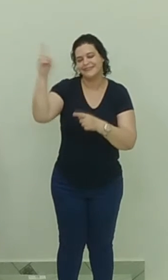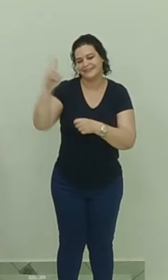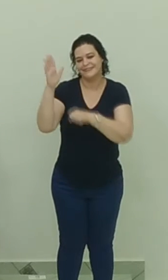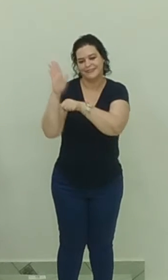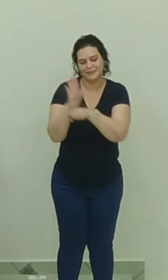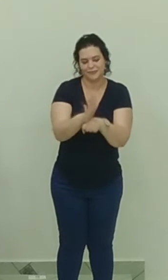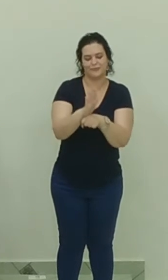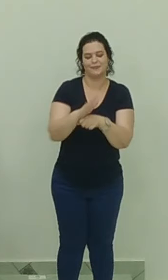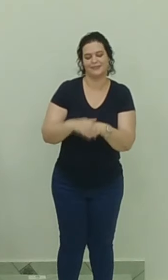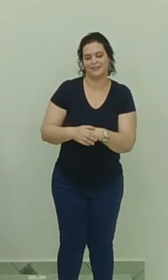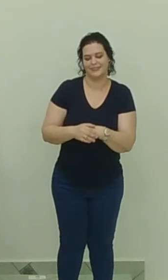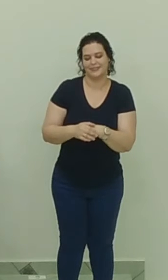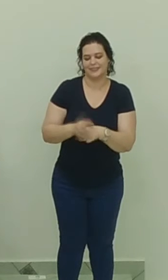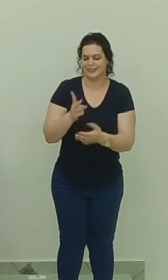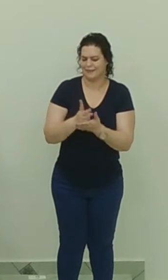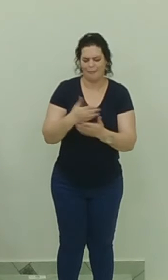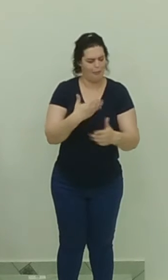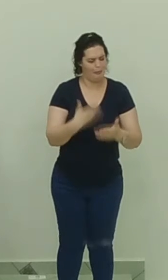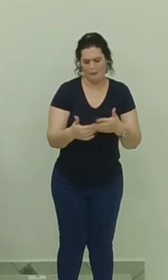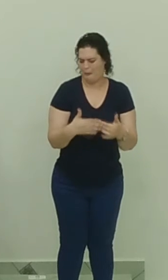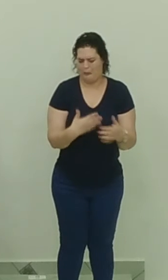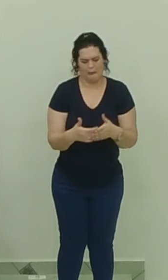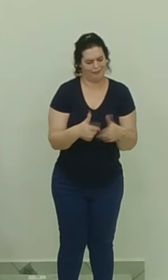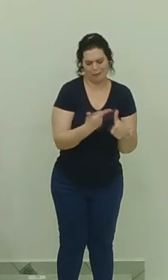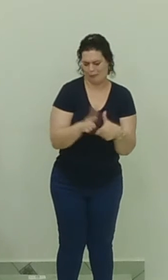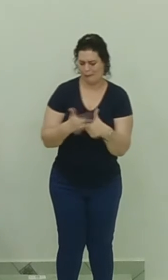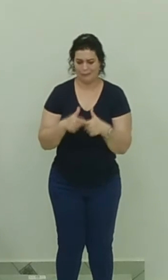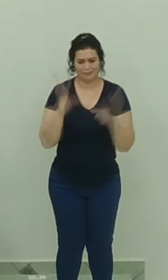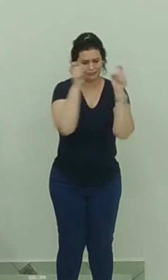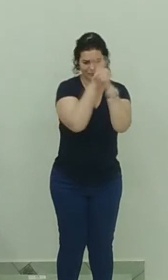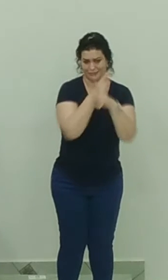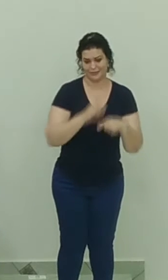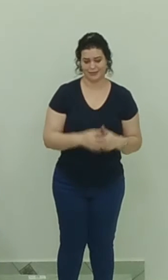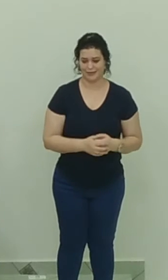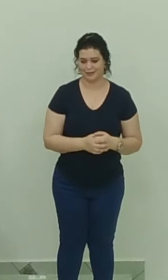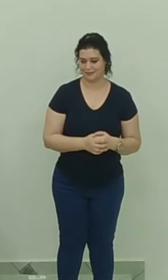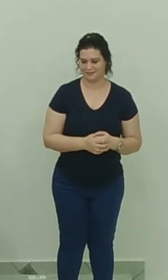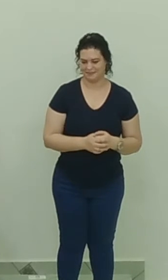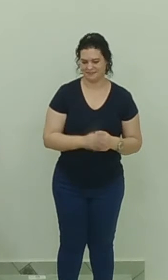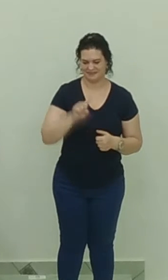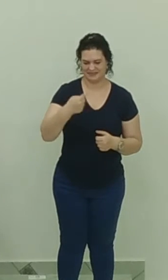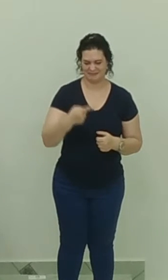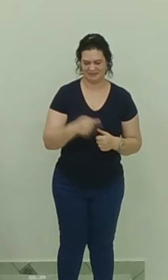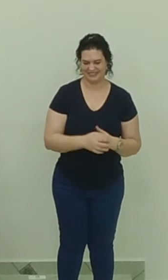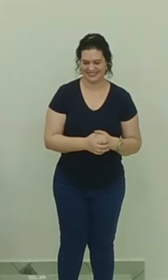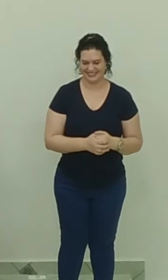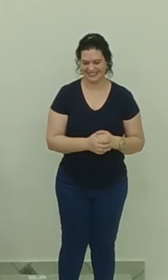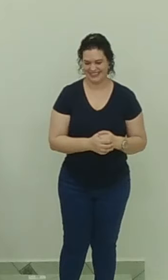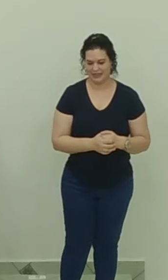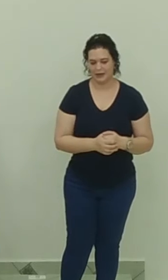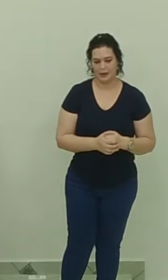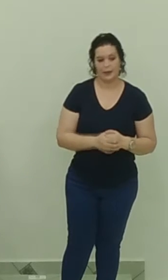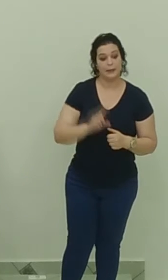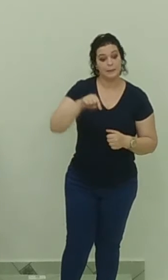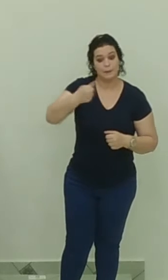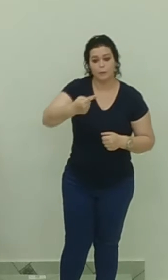sua mão forte, mesmo na dificuldade. Mais para frente, depois que o povo já tomou a posse